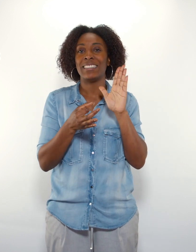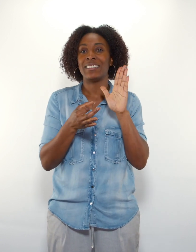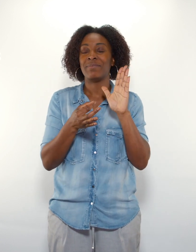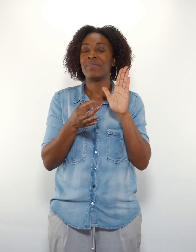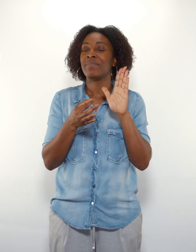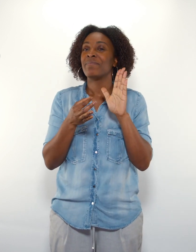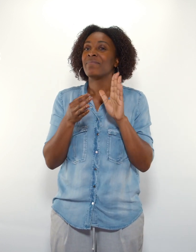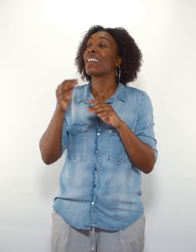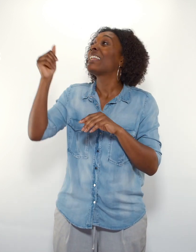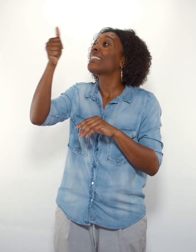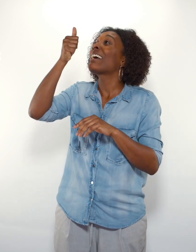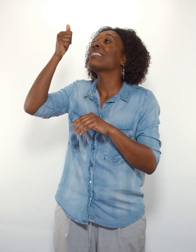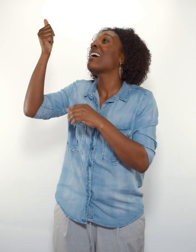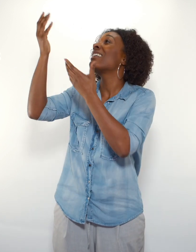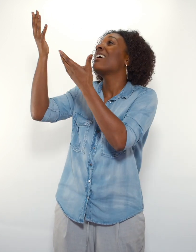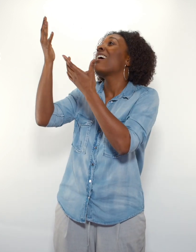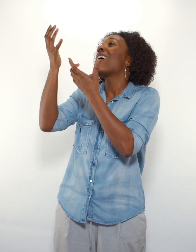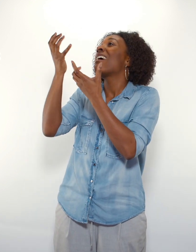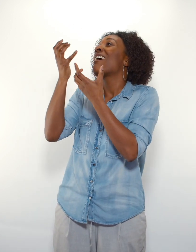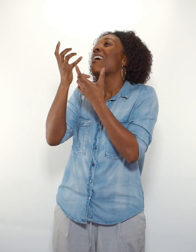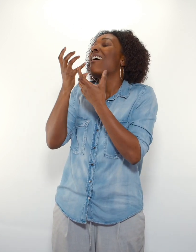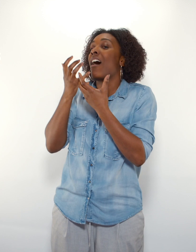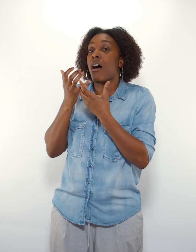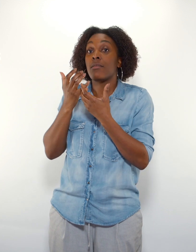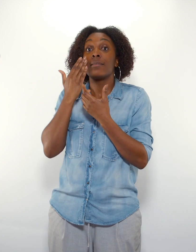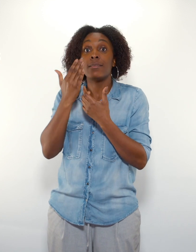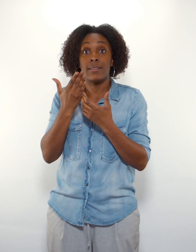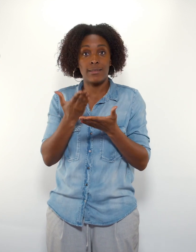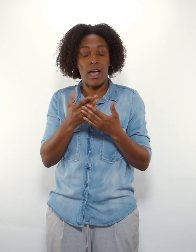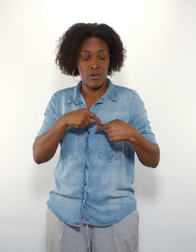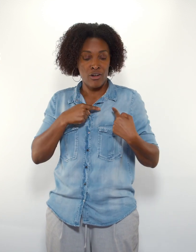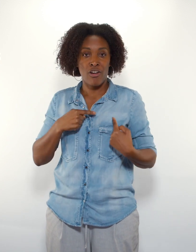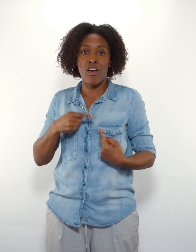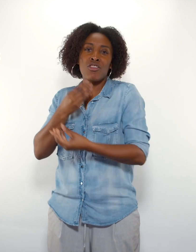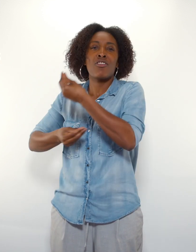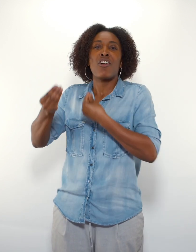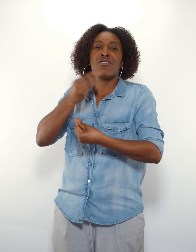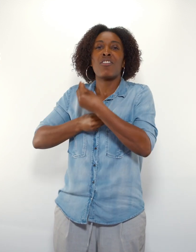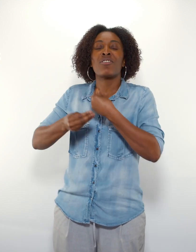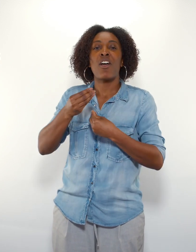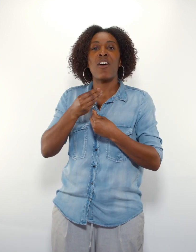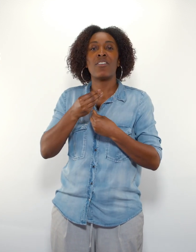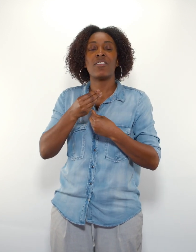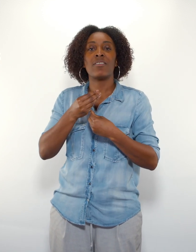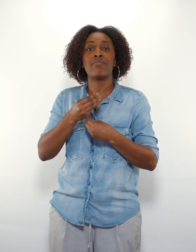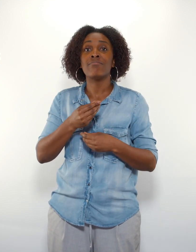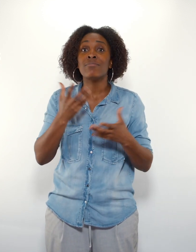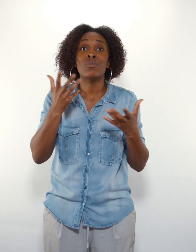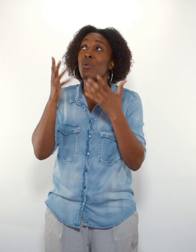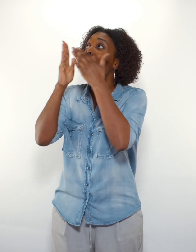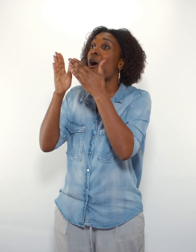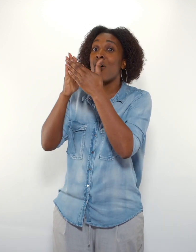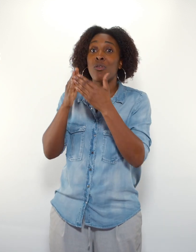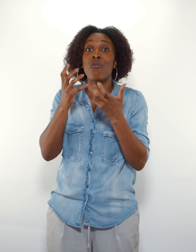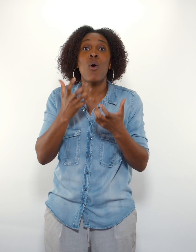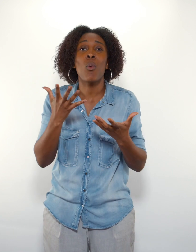délices, et il te donnera ce que ton cœur désire. » Il y a une requête qui englobe toutes les autres requêtes. C'est cette requête de connaître plus